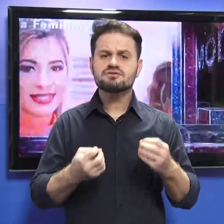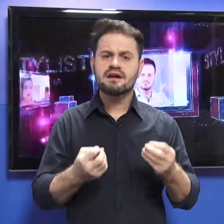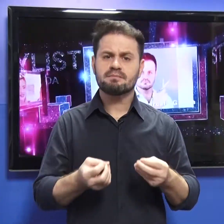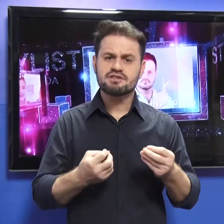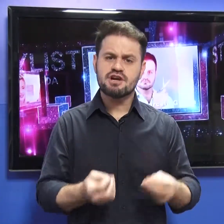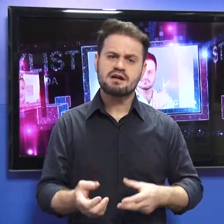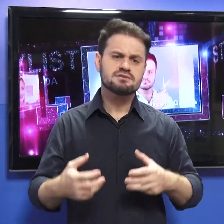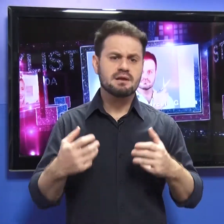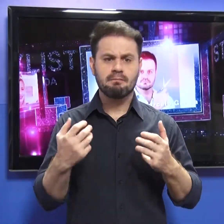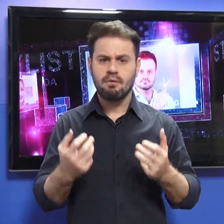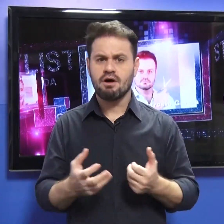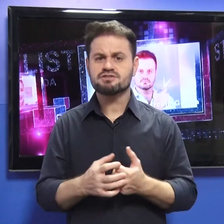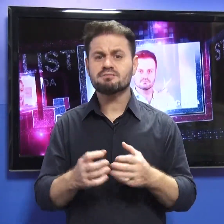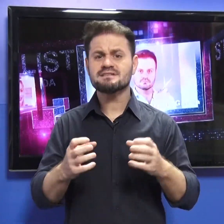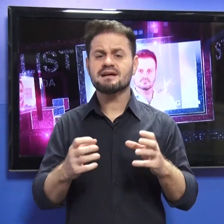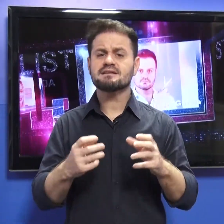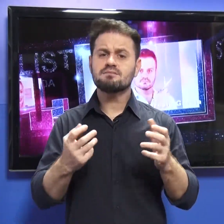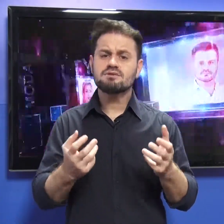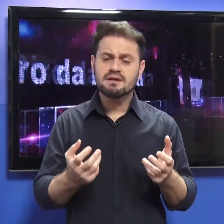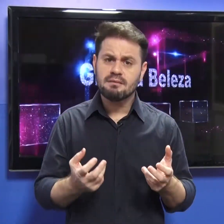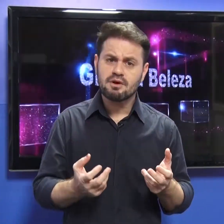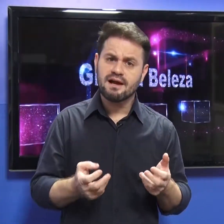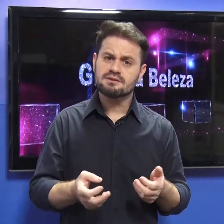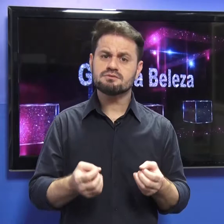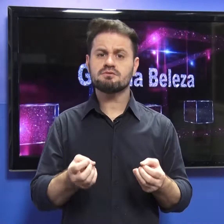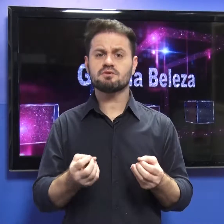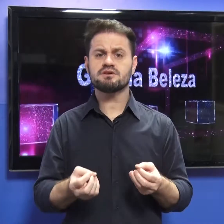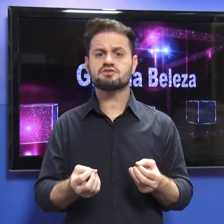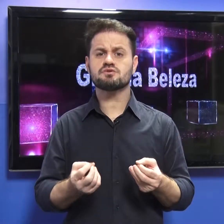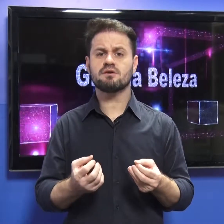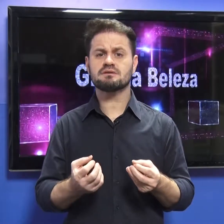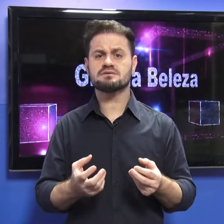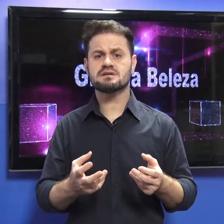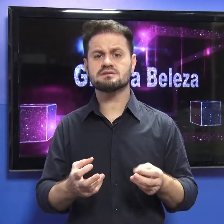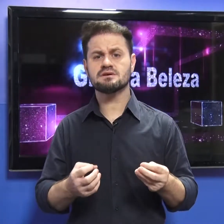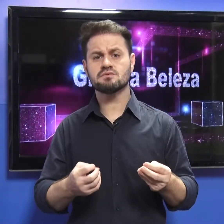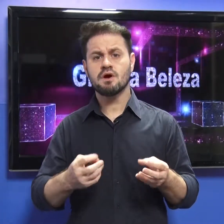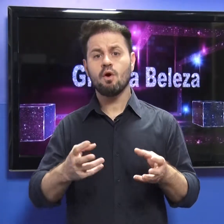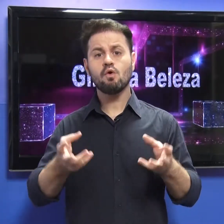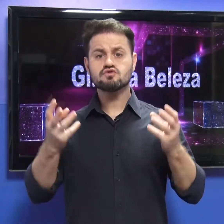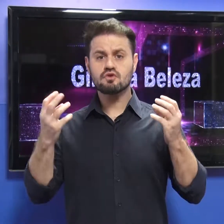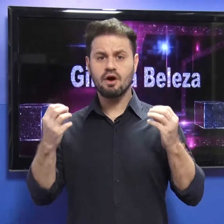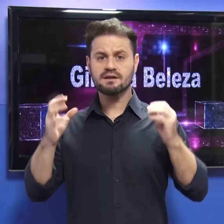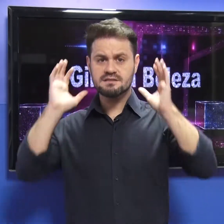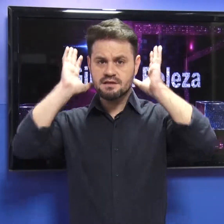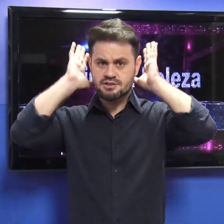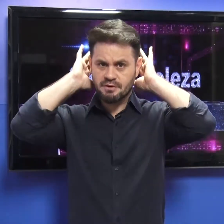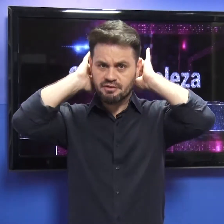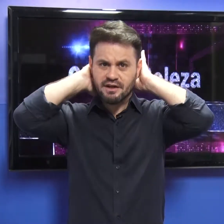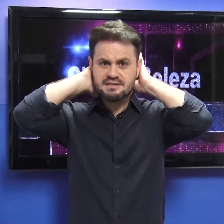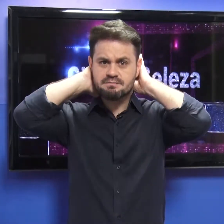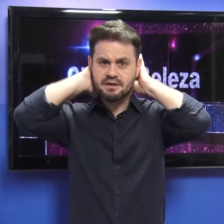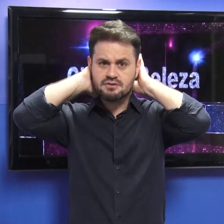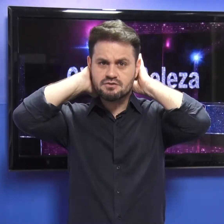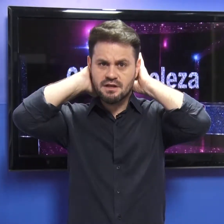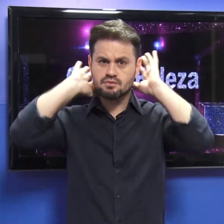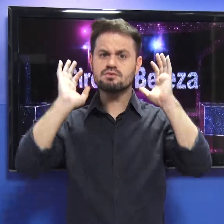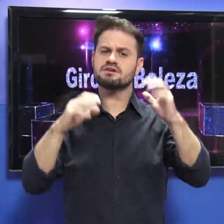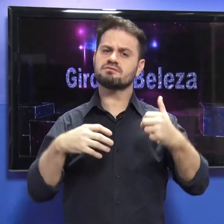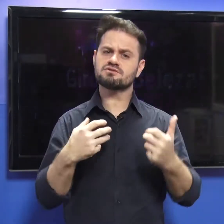penteados o pódio mas nada muito elaborado normalmente o que é o conselho são os cox de preferência presos na nuca que vão te